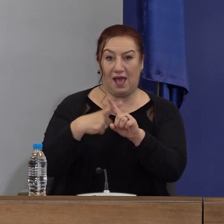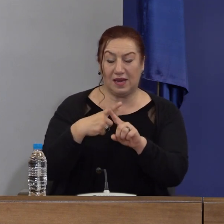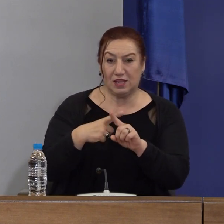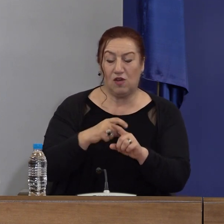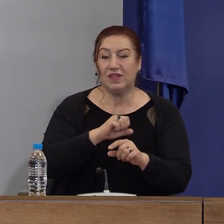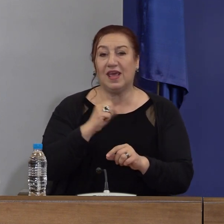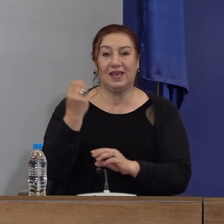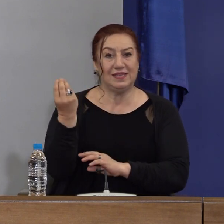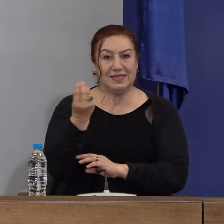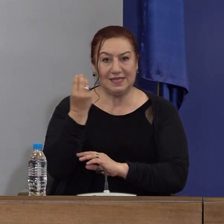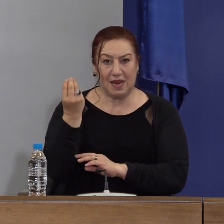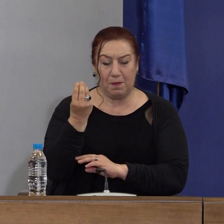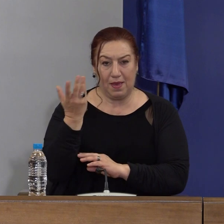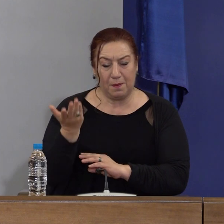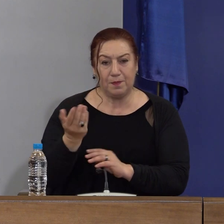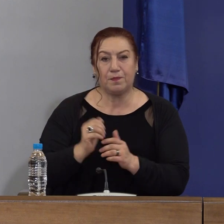и Сърбия.